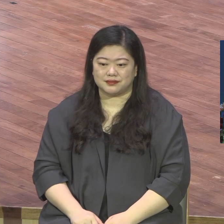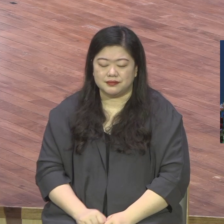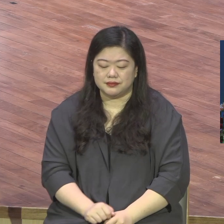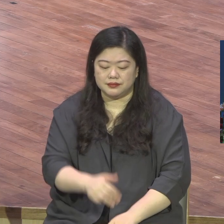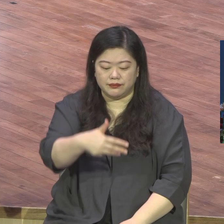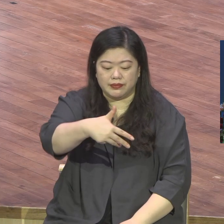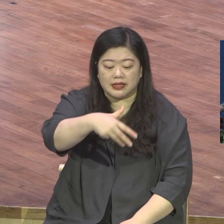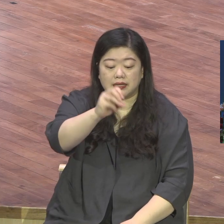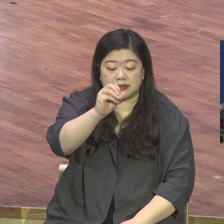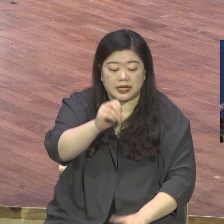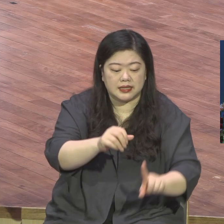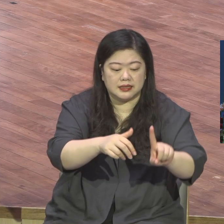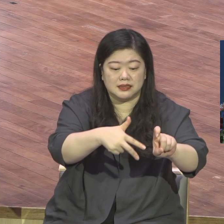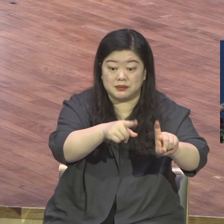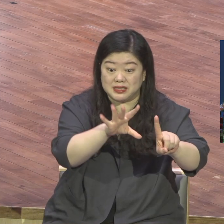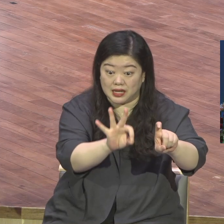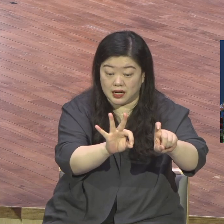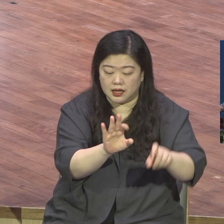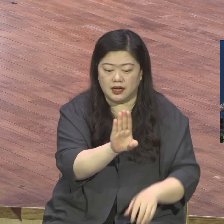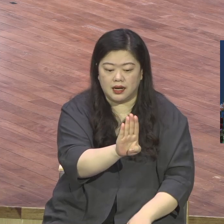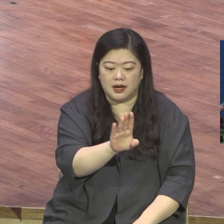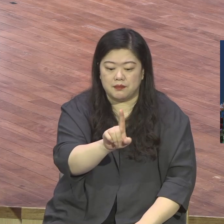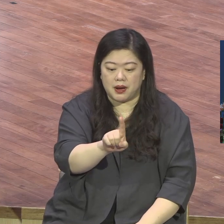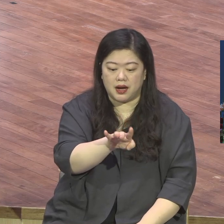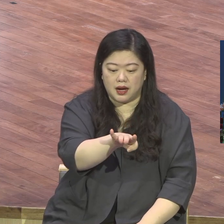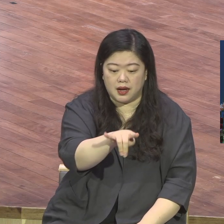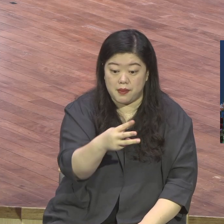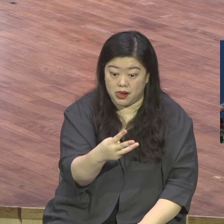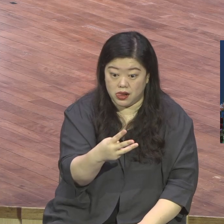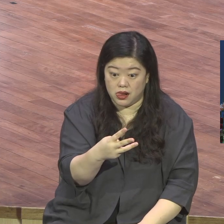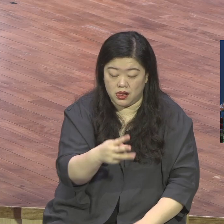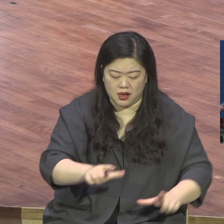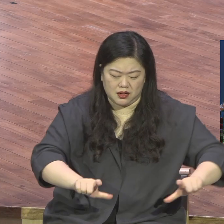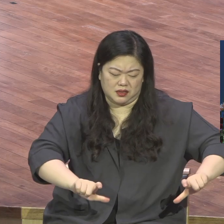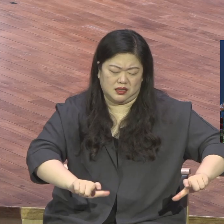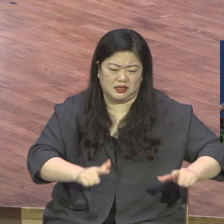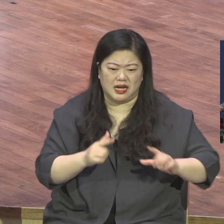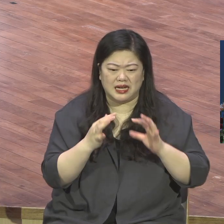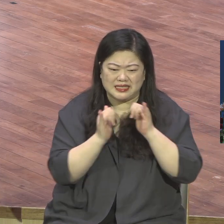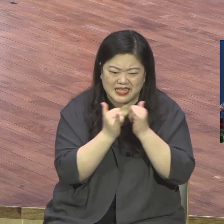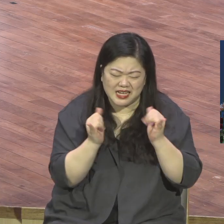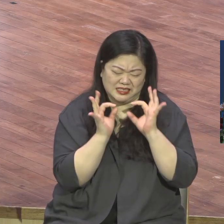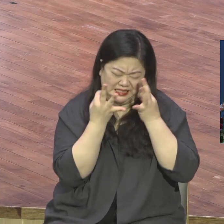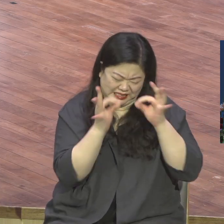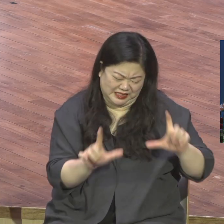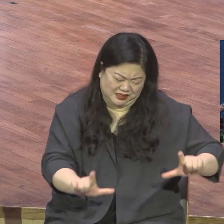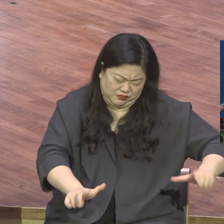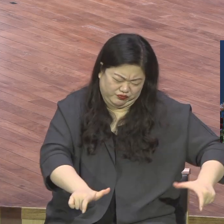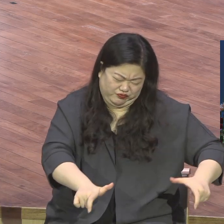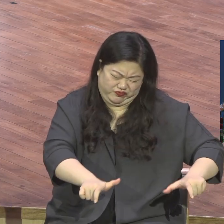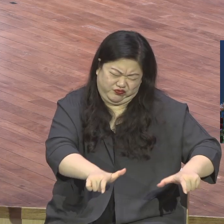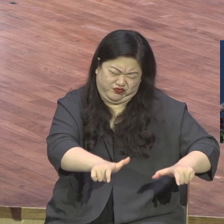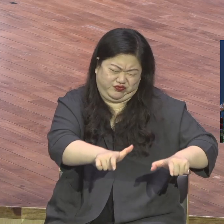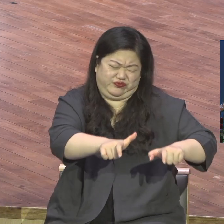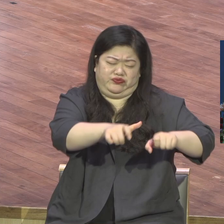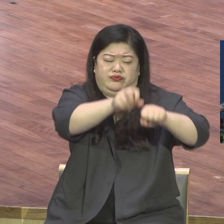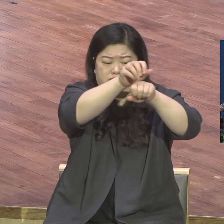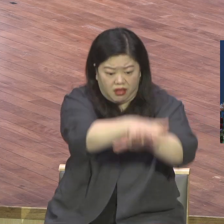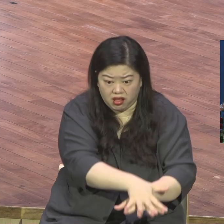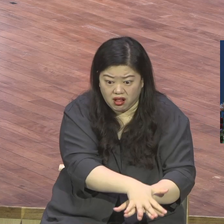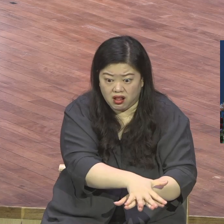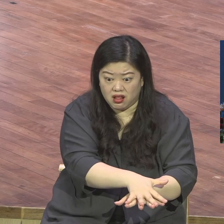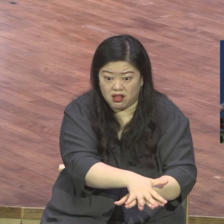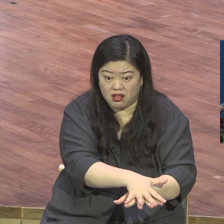11장이 바벨탑 문화에 이걸 버리고 창세기 1장 8절에 오직 성령 충만 체질이 되어라.